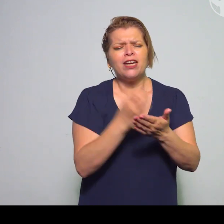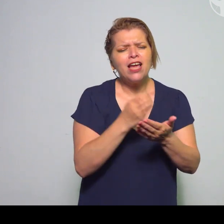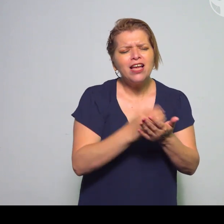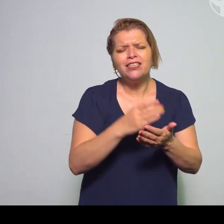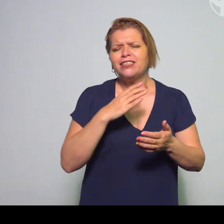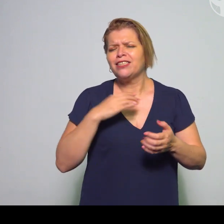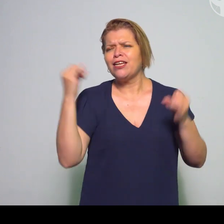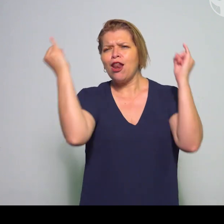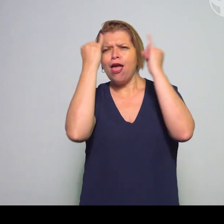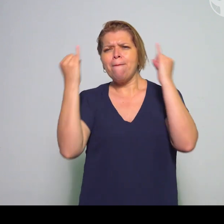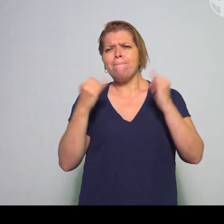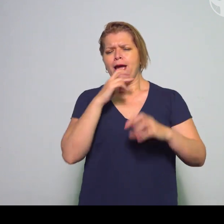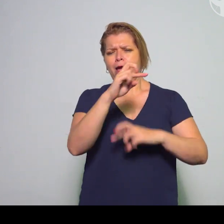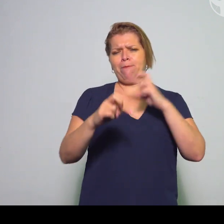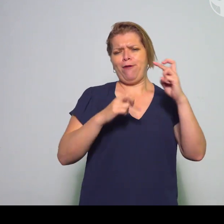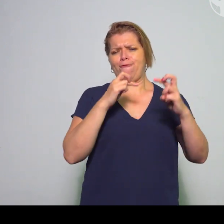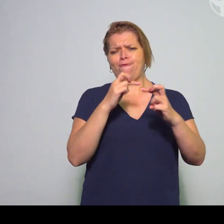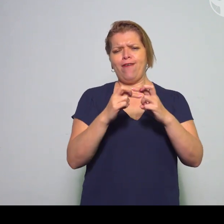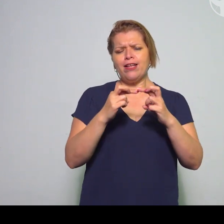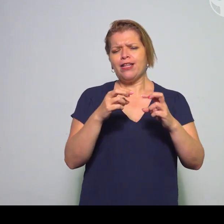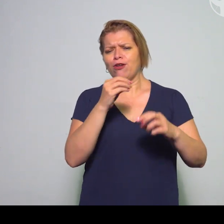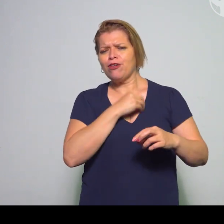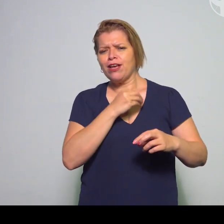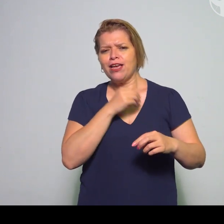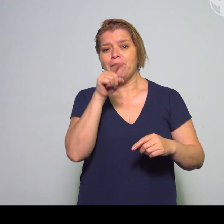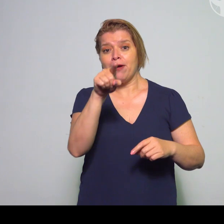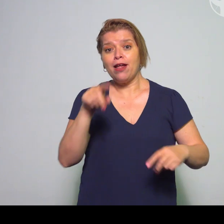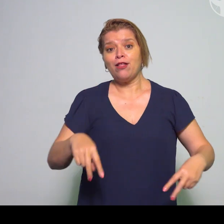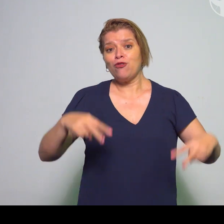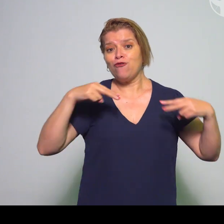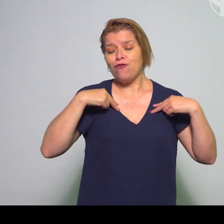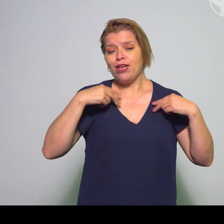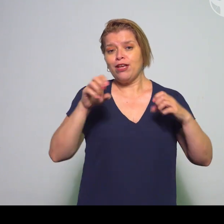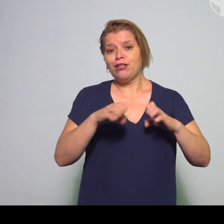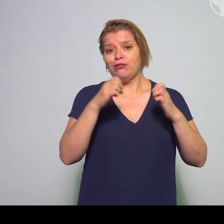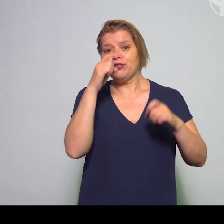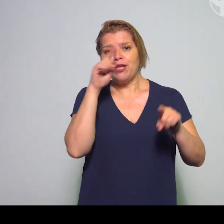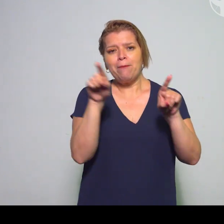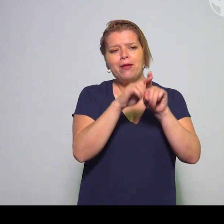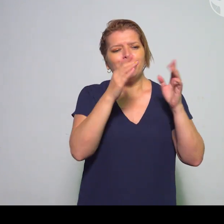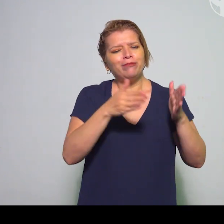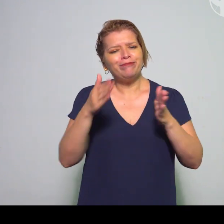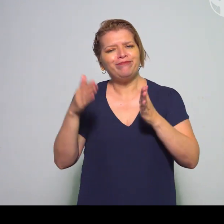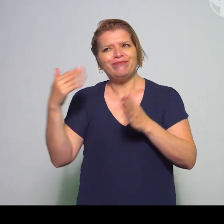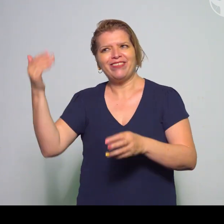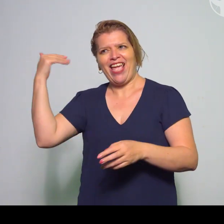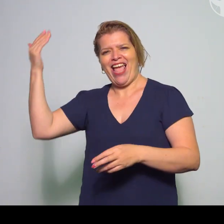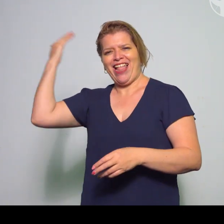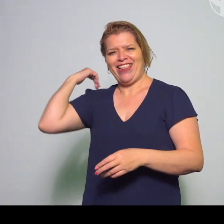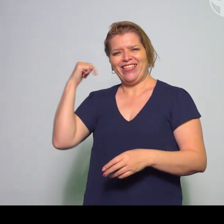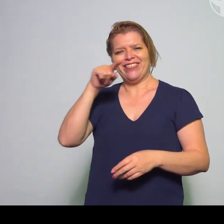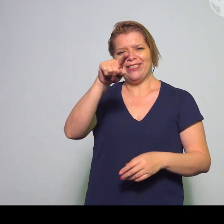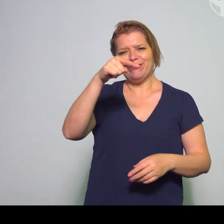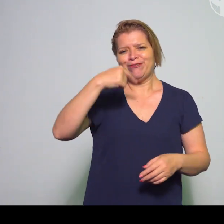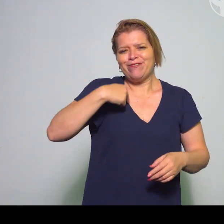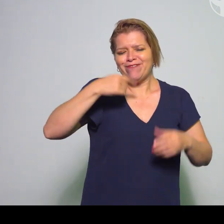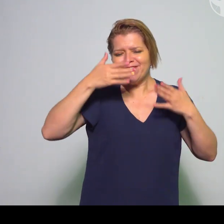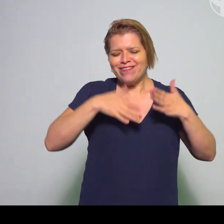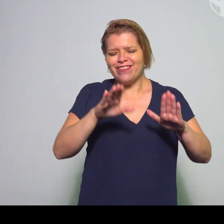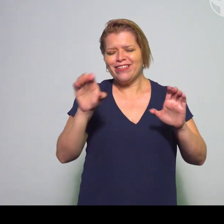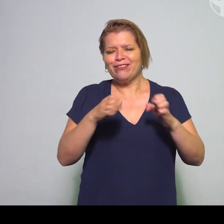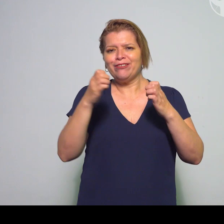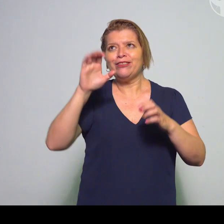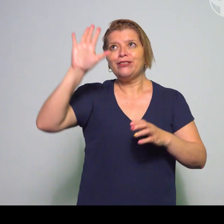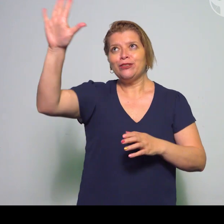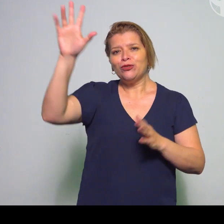crees tiene esa imagen perfecta de lo que quería para ti y lo había planificado desde antes de que tú y yo